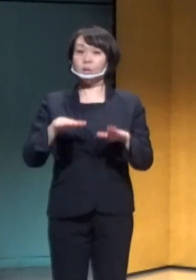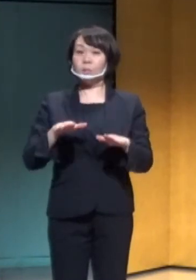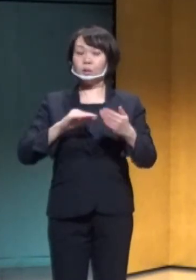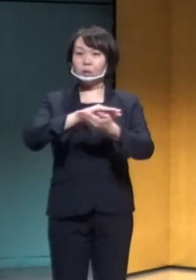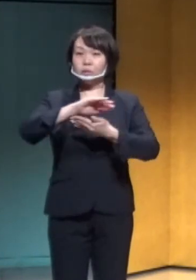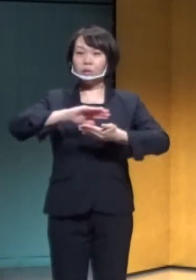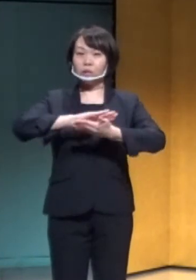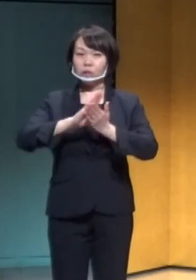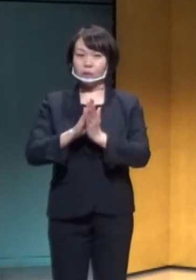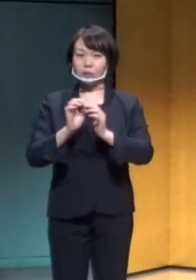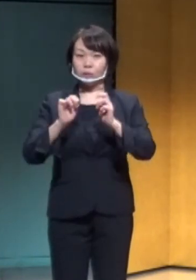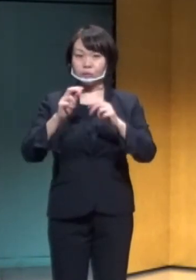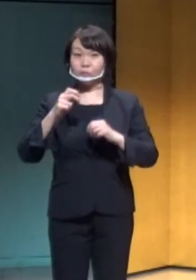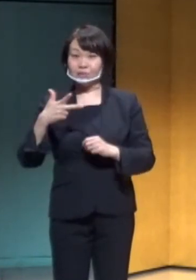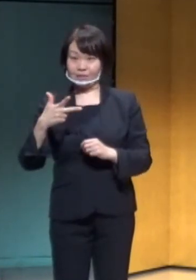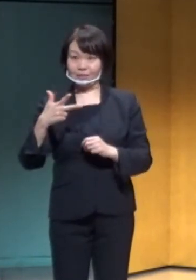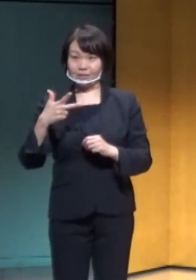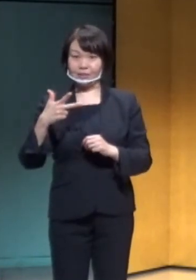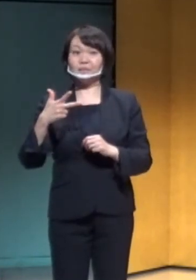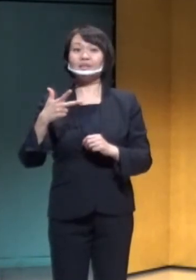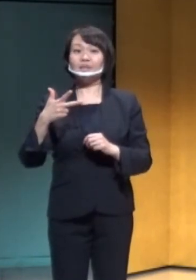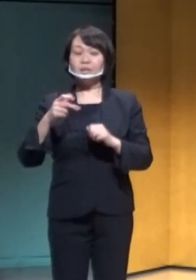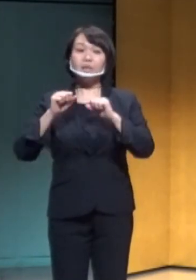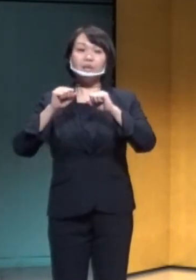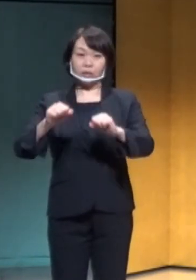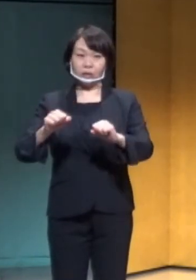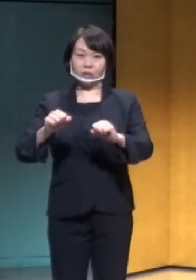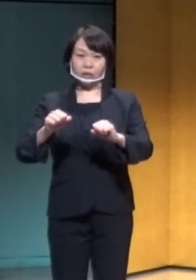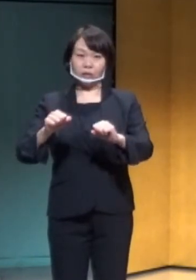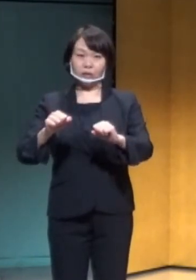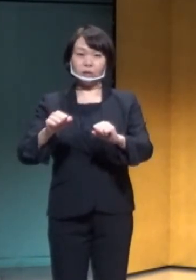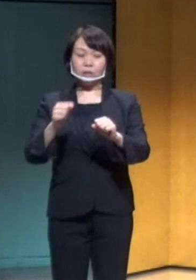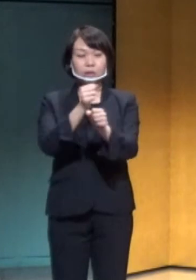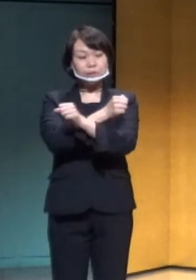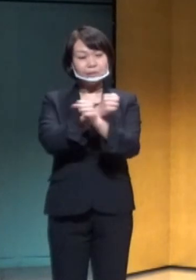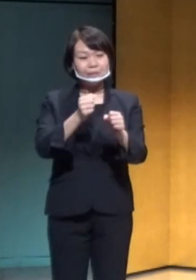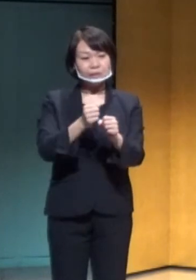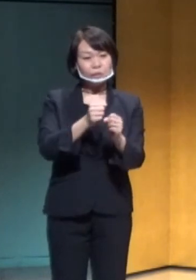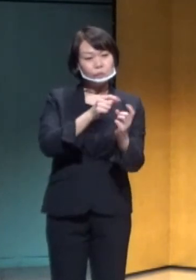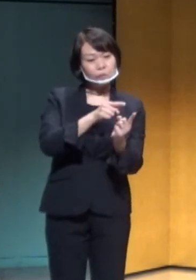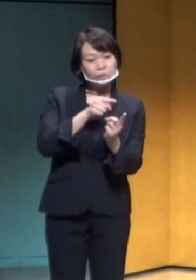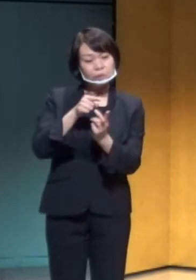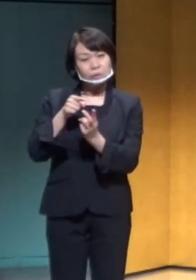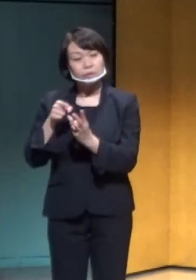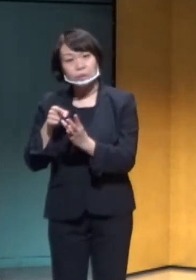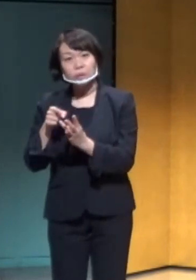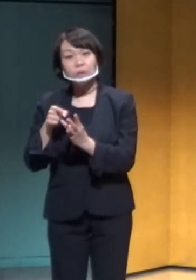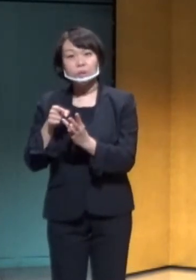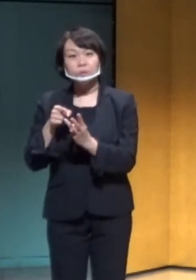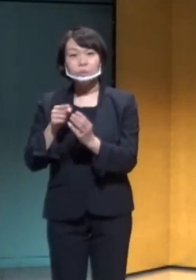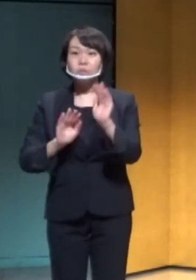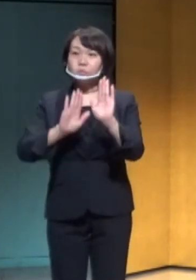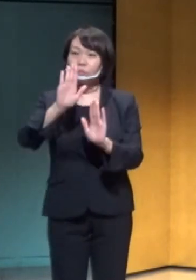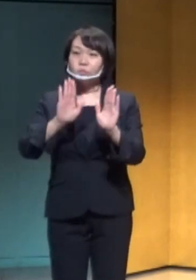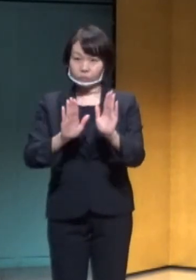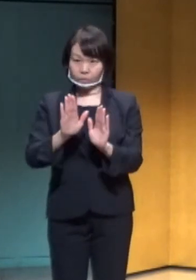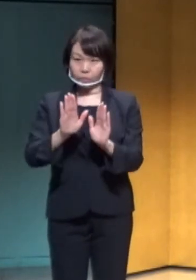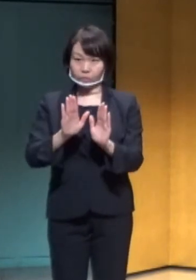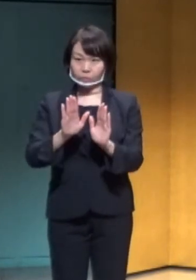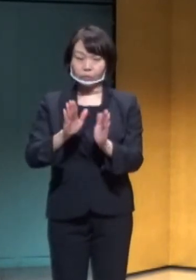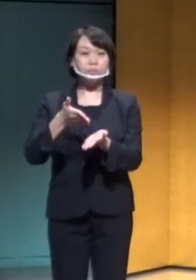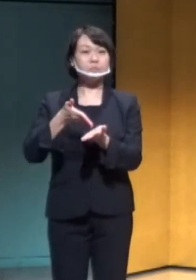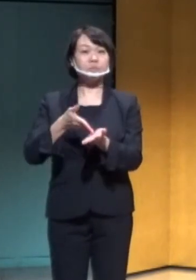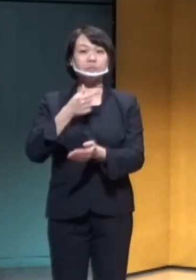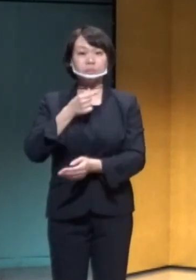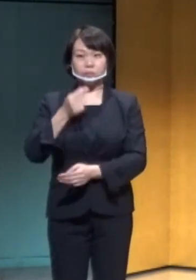玉県が富士見市で実施しているいくつかの事業の進捗状況のご報告をさせていただくことによって、ご挨拶